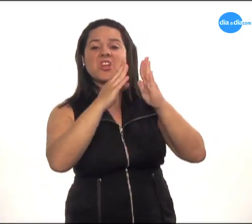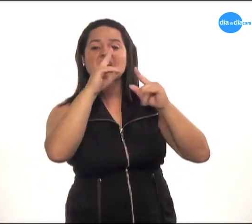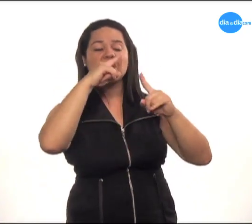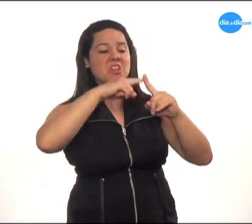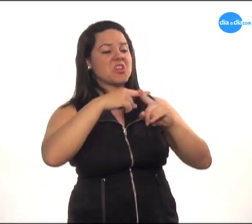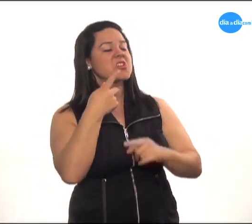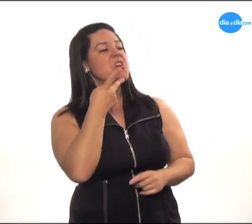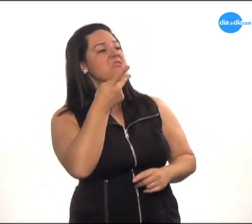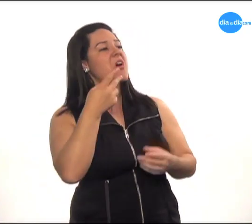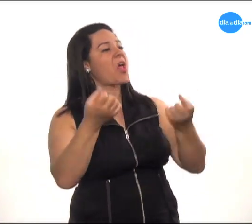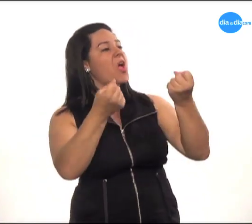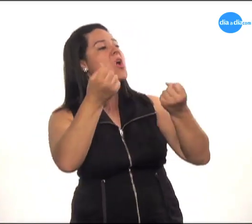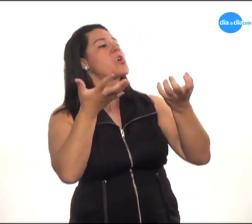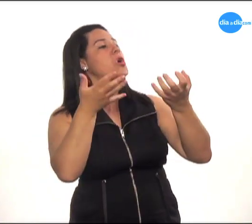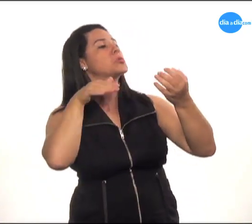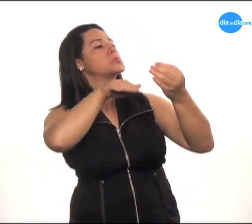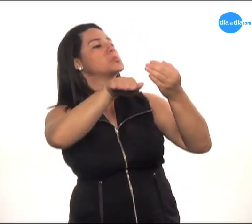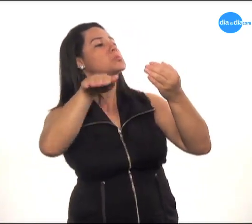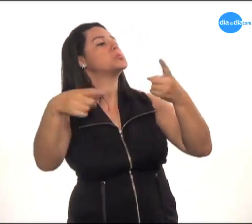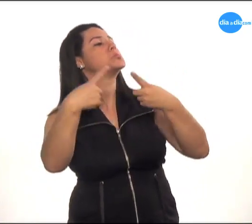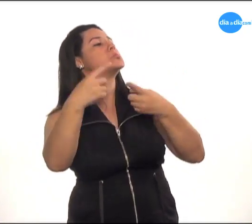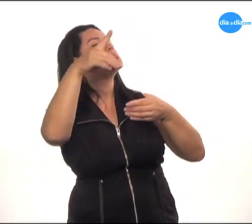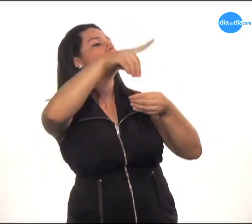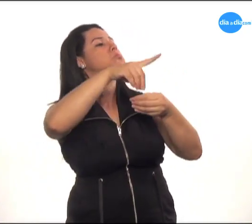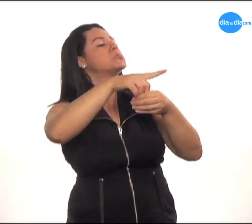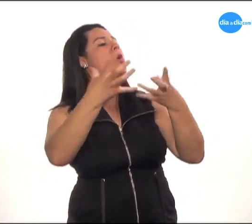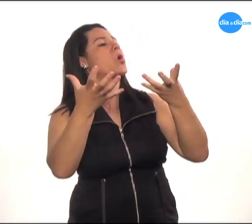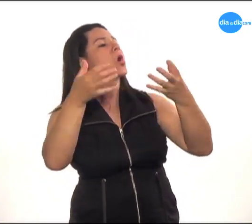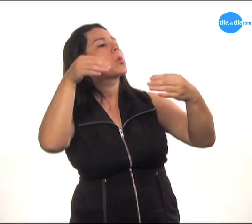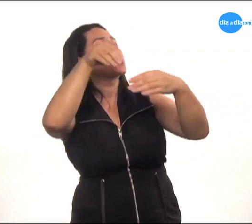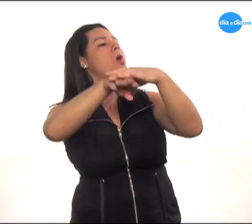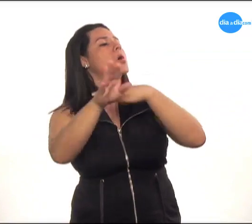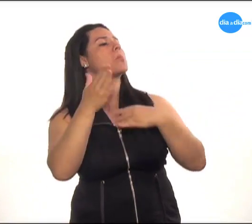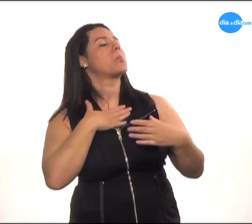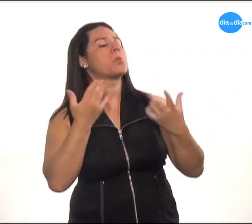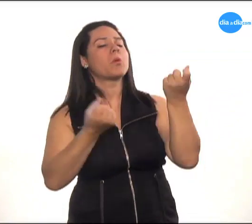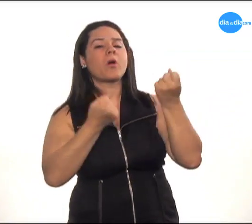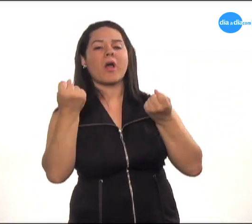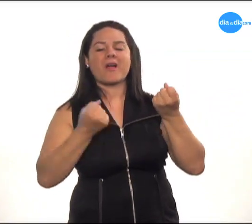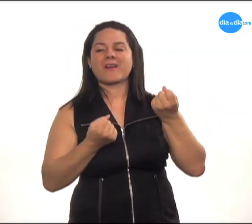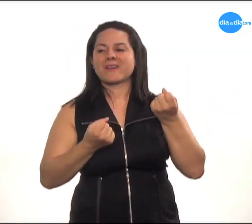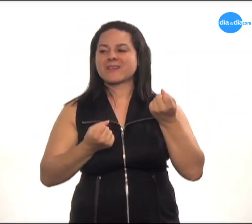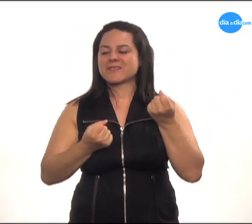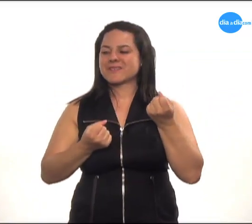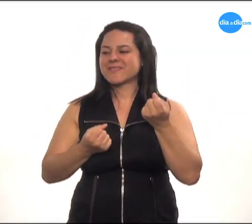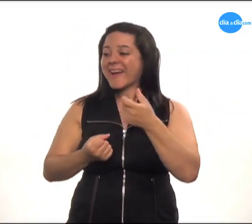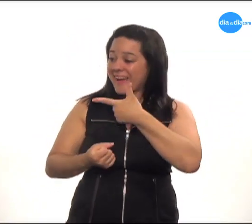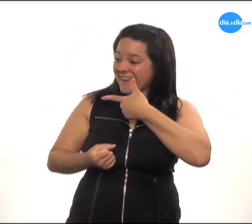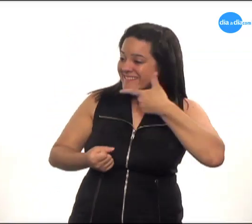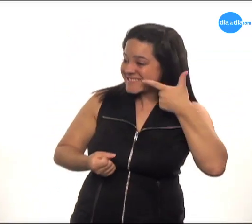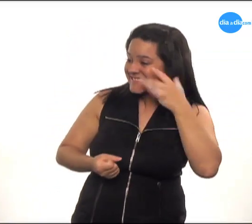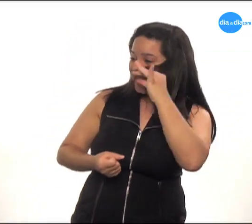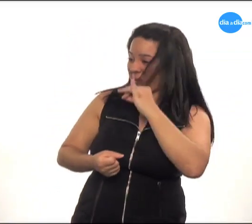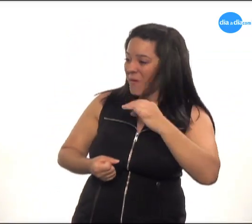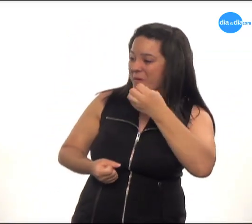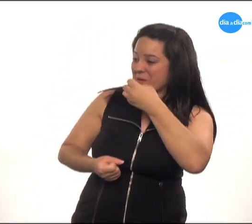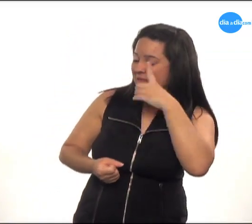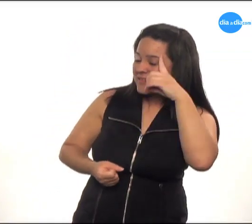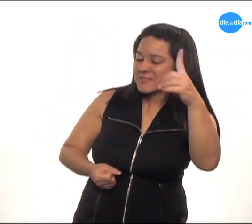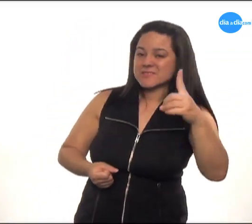estacionar. Quando a Bíblia diz: que nós viemos aqui e o Senhor nos chamou para